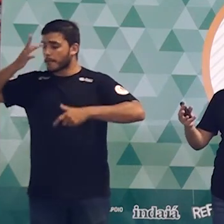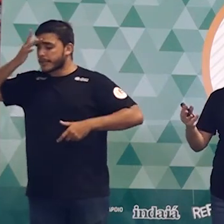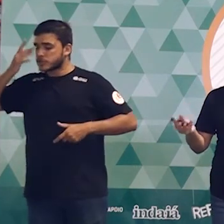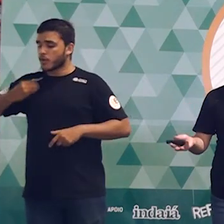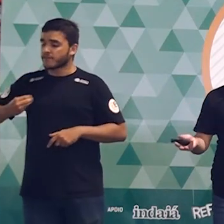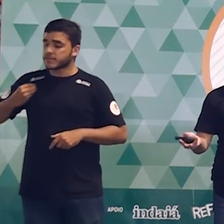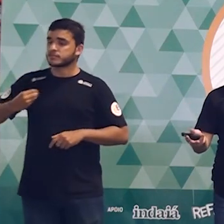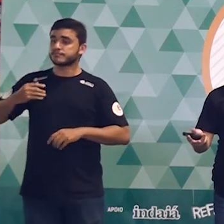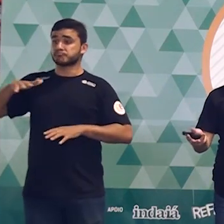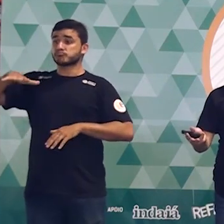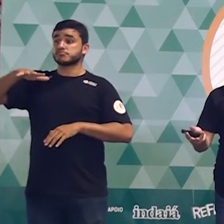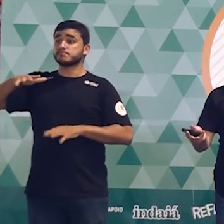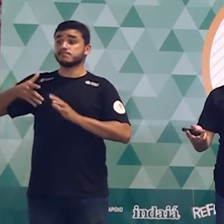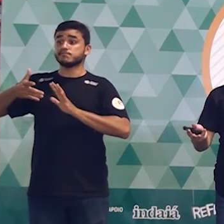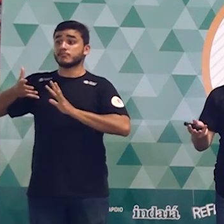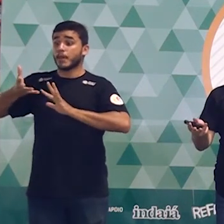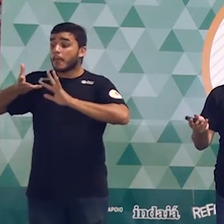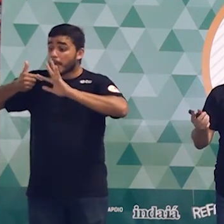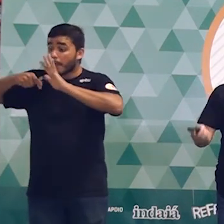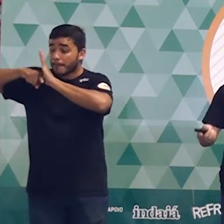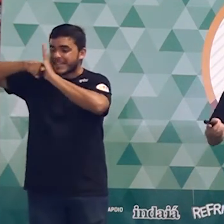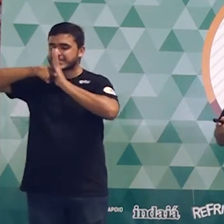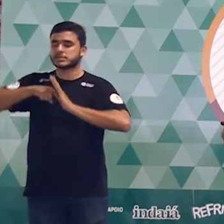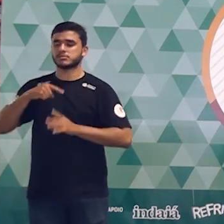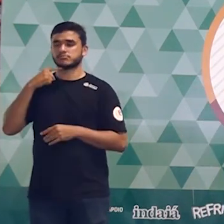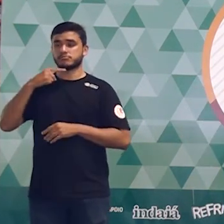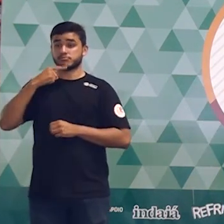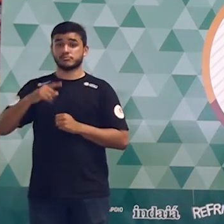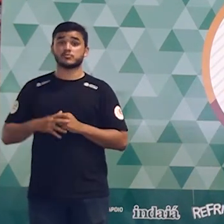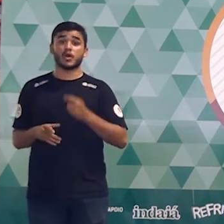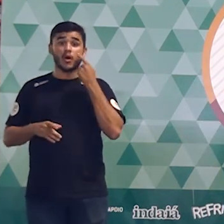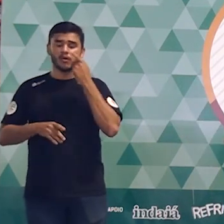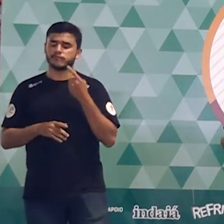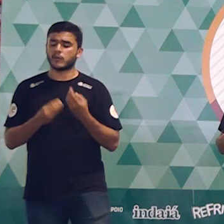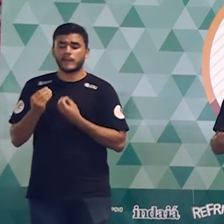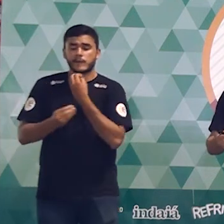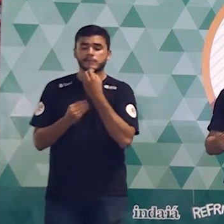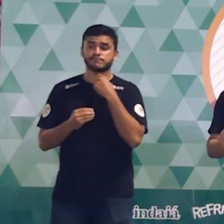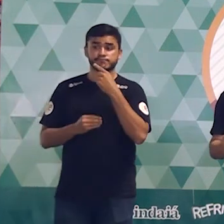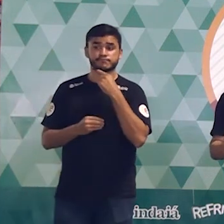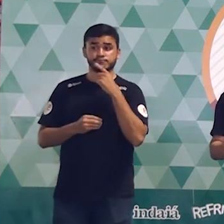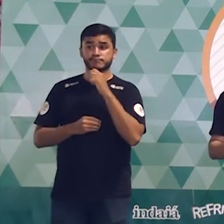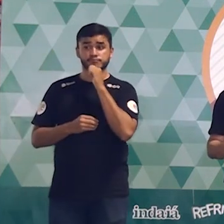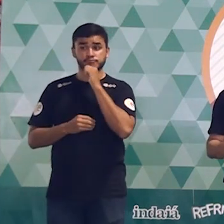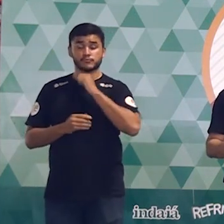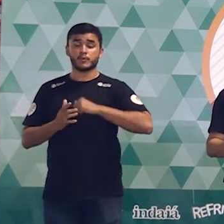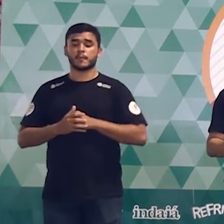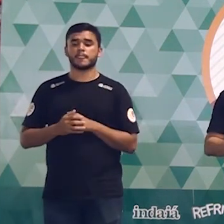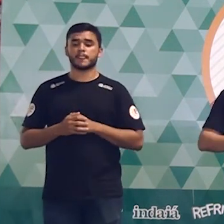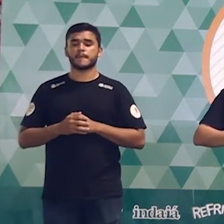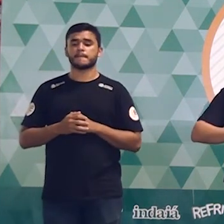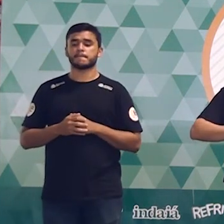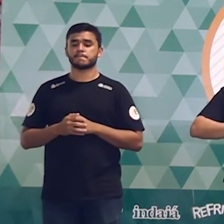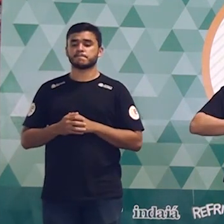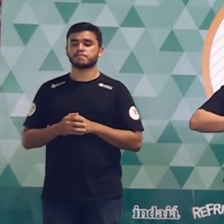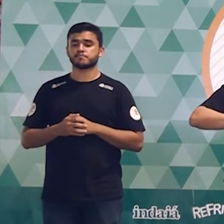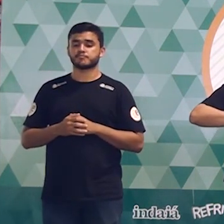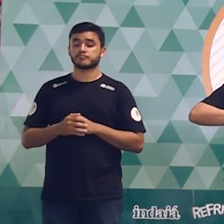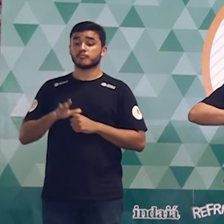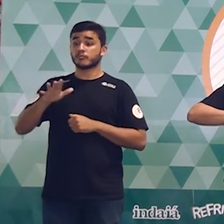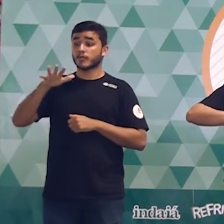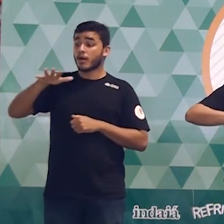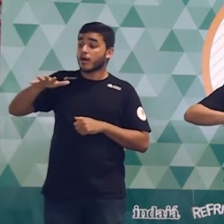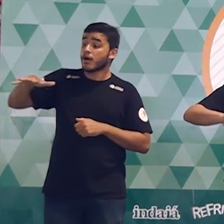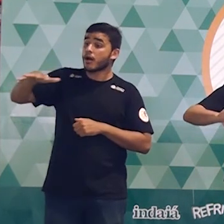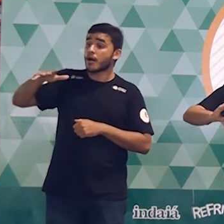um ponto de referência. Se não existe um ponto de referência, o que é que nós vamos fazer? Nós vamos pegar e ver o país